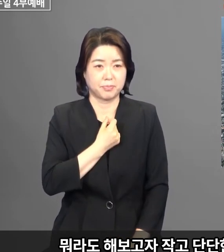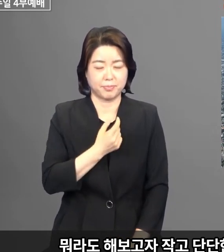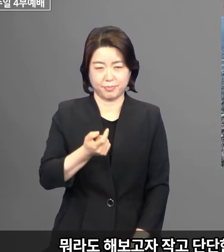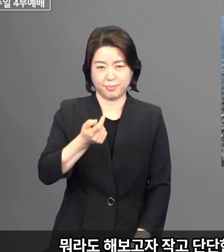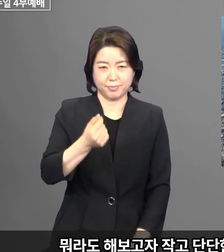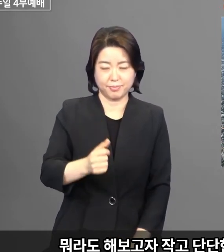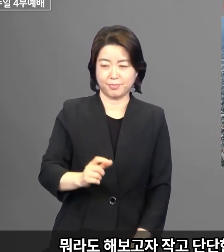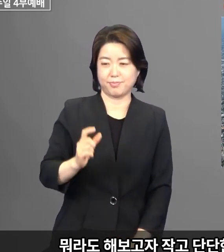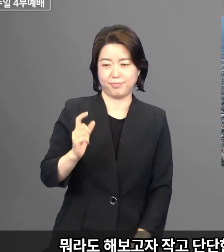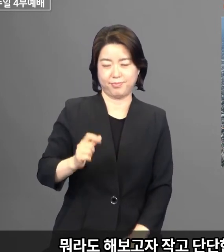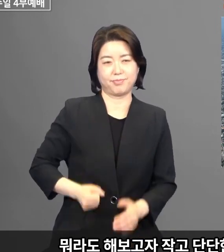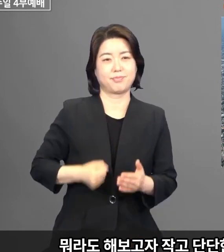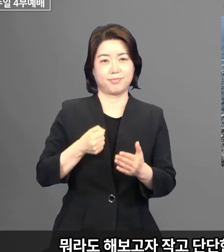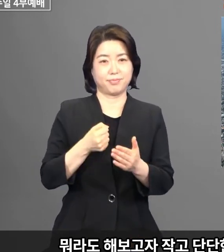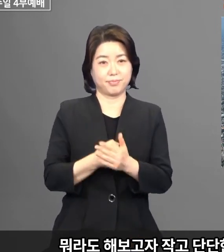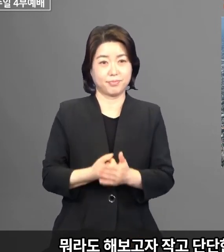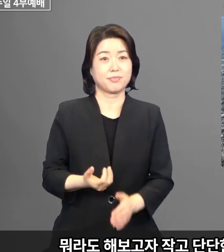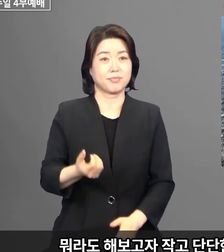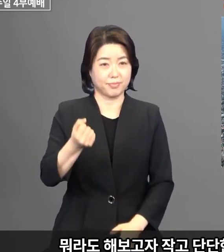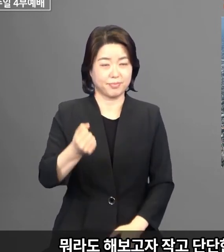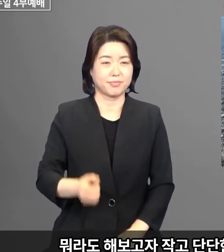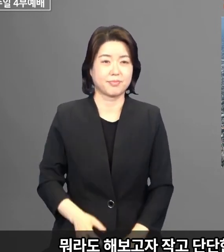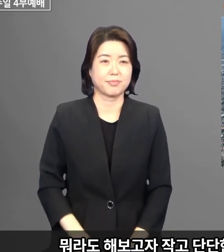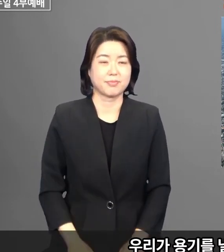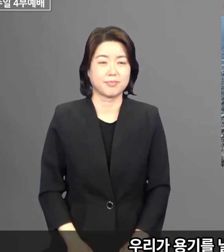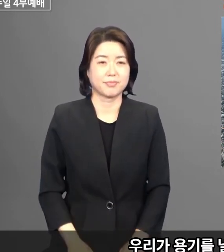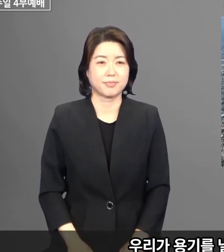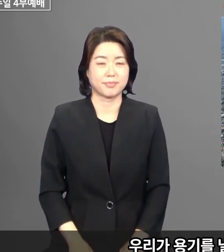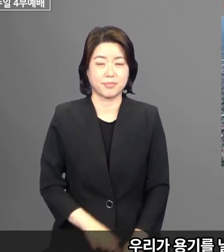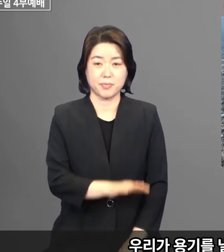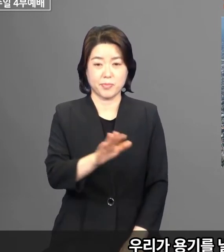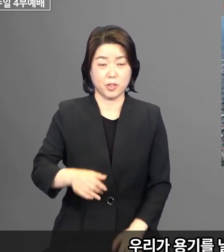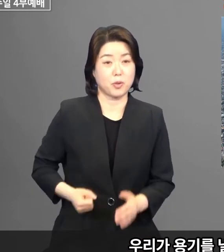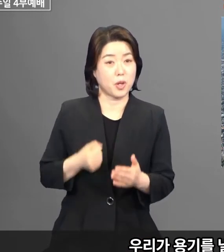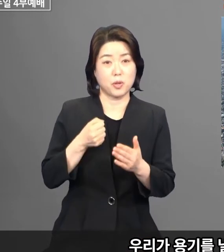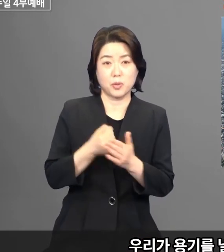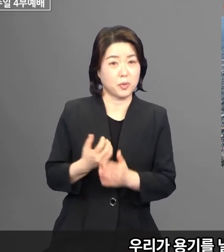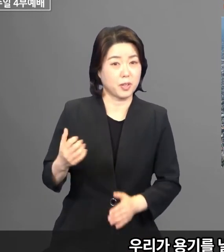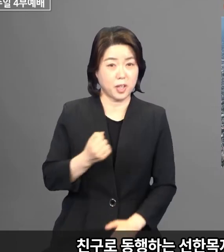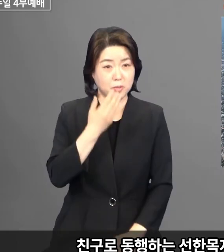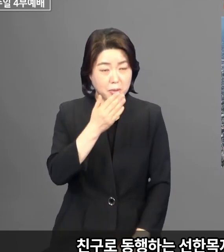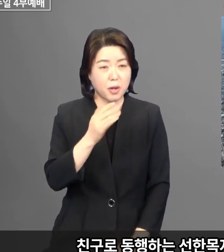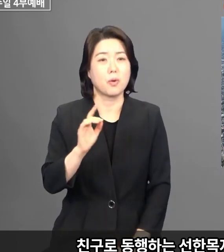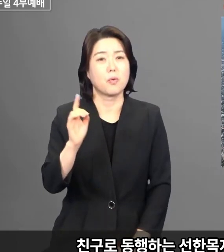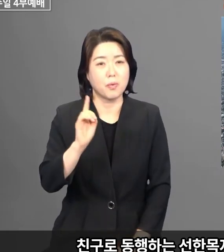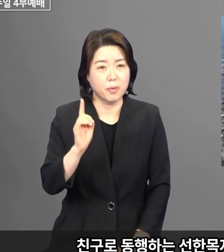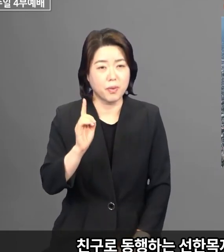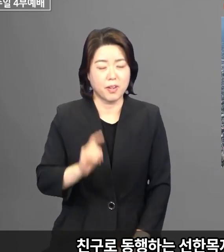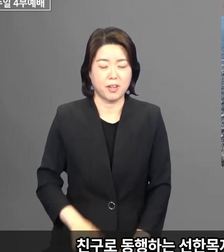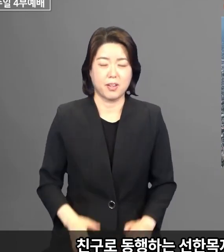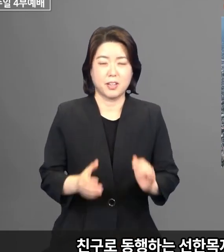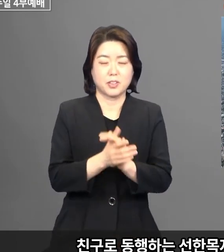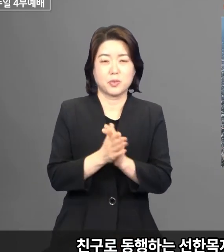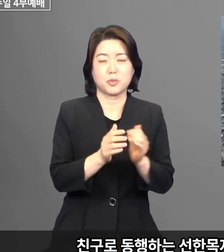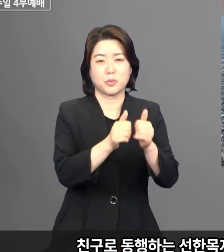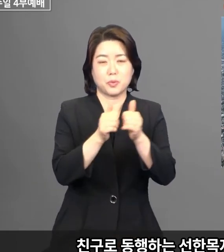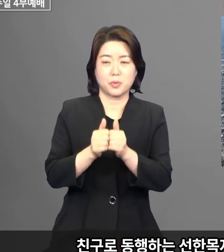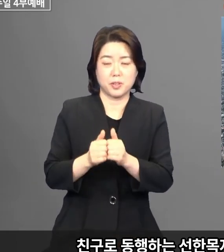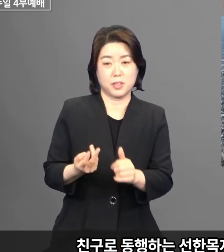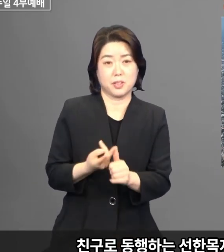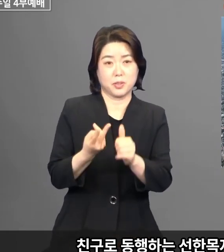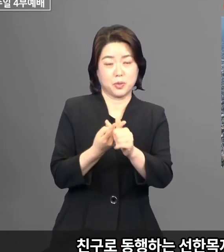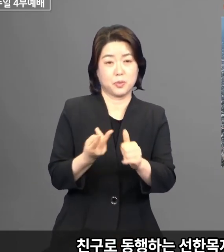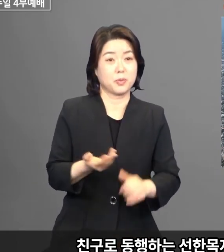작고 단단한 용기를 내기 시작했습니다. 우리가 용기를 낼 수 있었던 것은 친구로 동행하는 선한목자교회